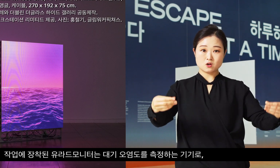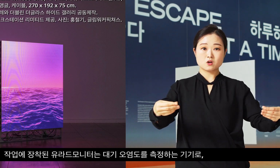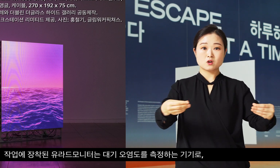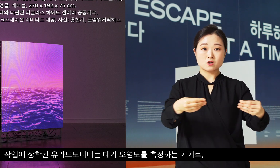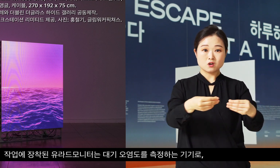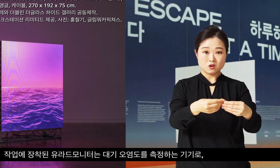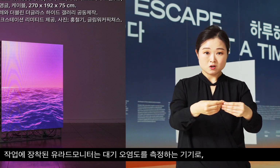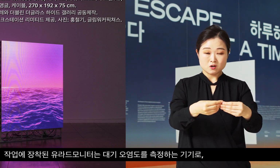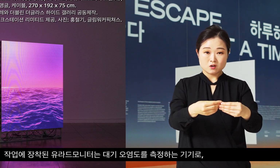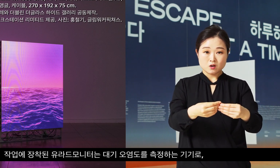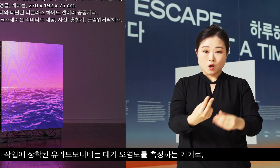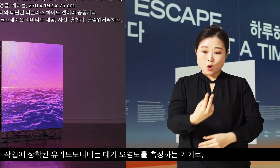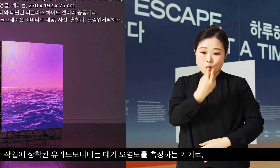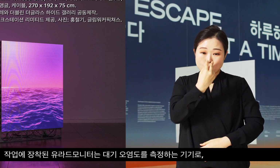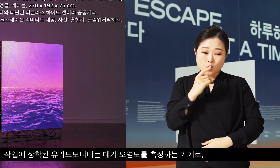대기 오염도를 측정하는 기기로